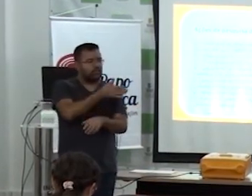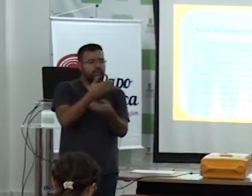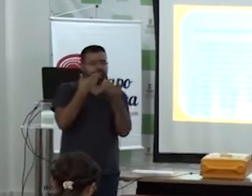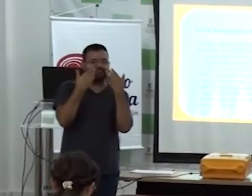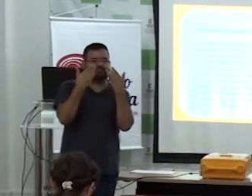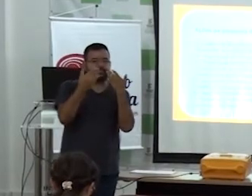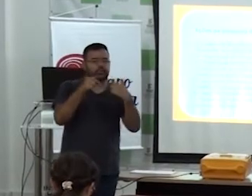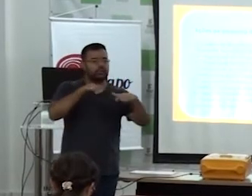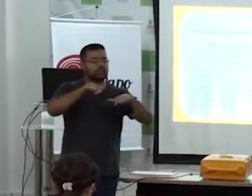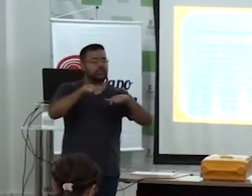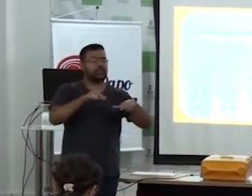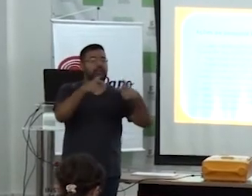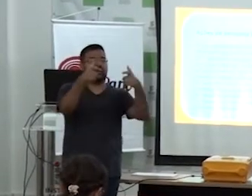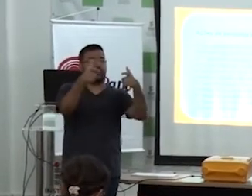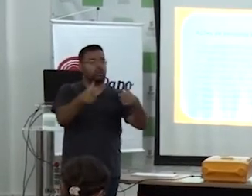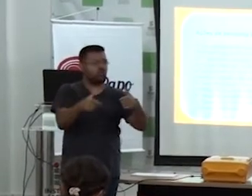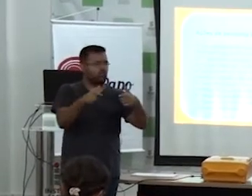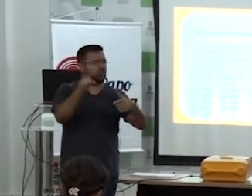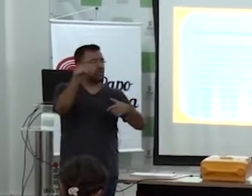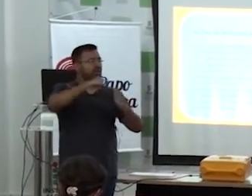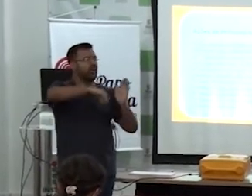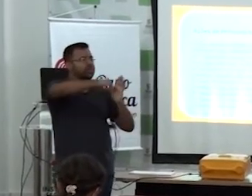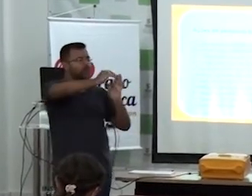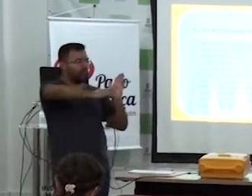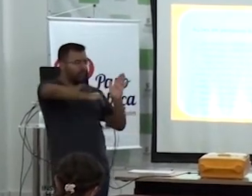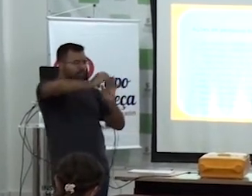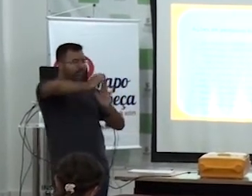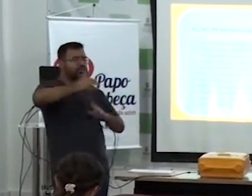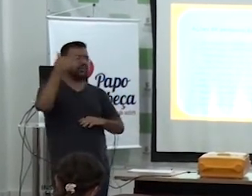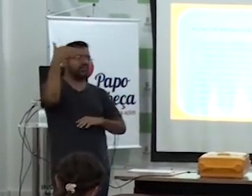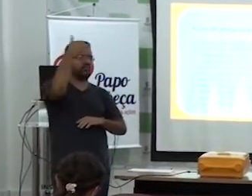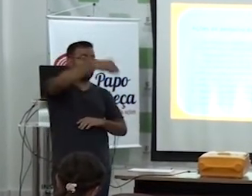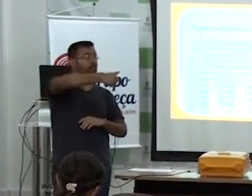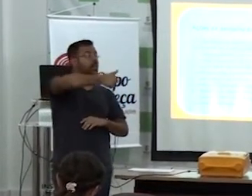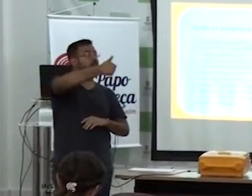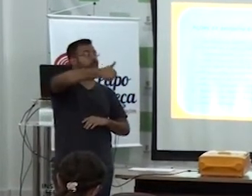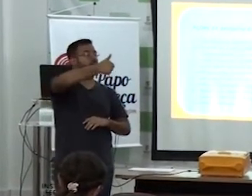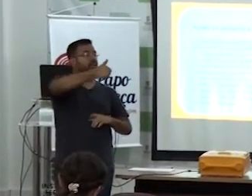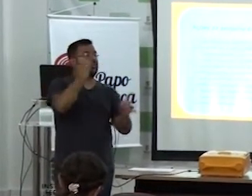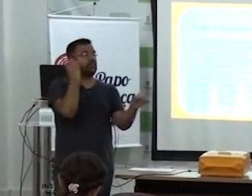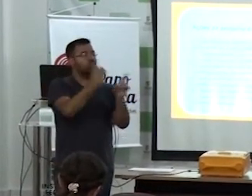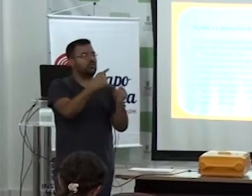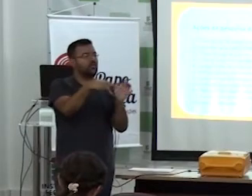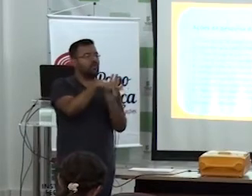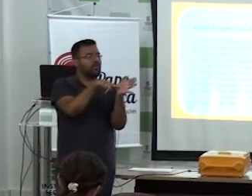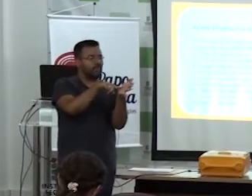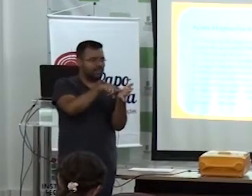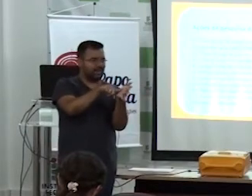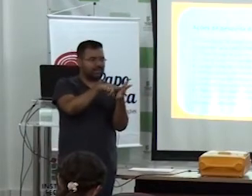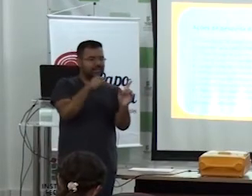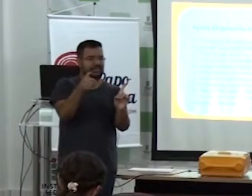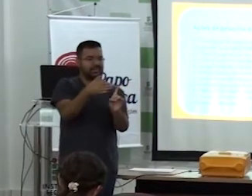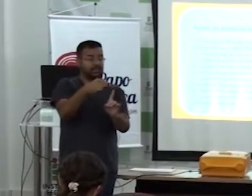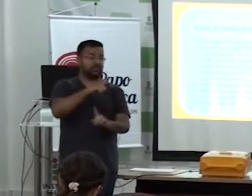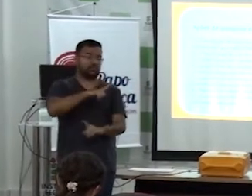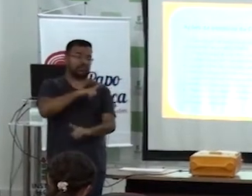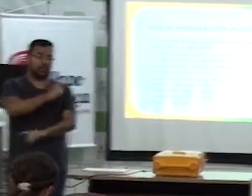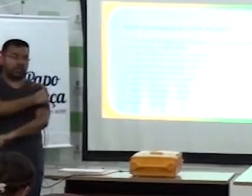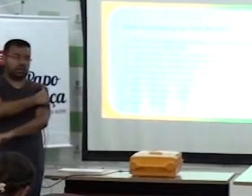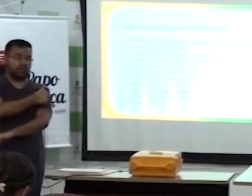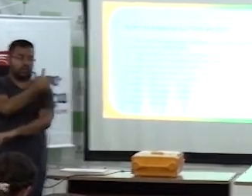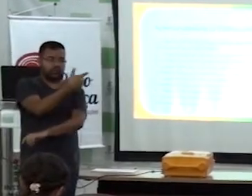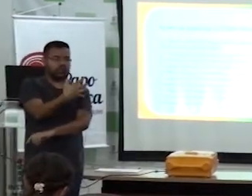trabalho lá no Colatina, no primeiro encontro de pesquisa e extensão. São 24